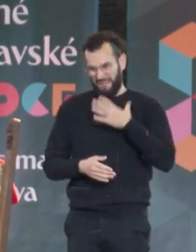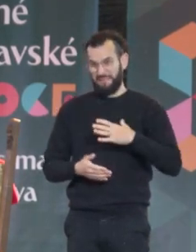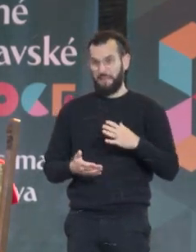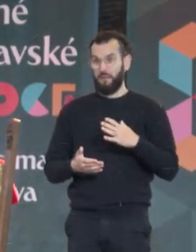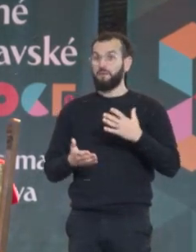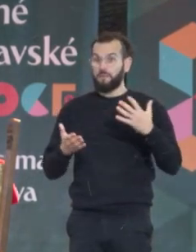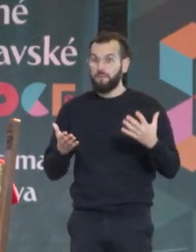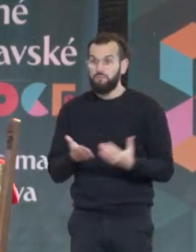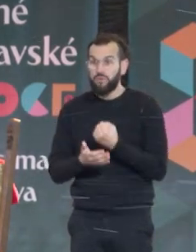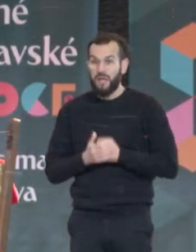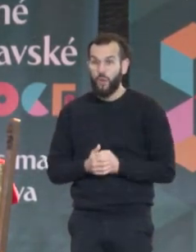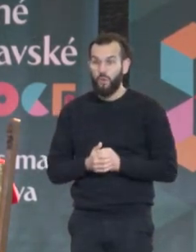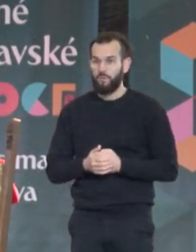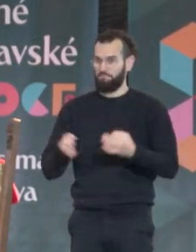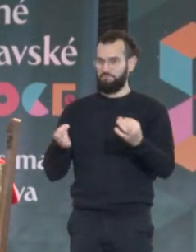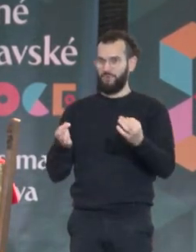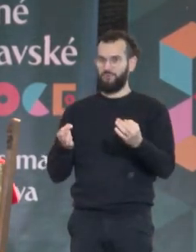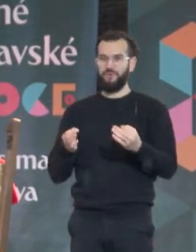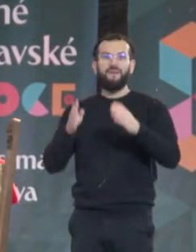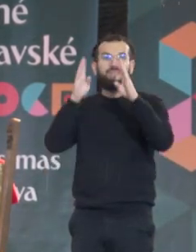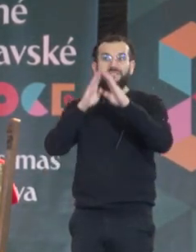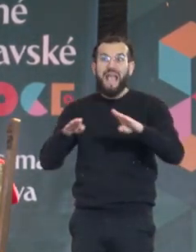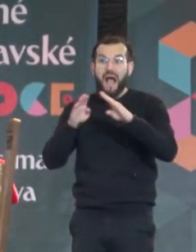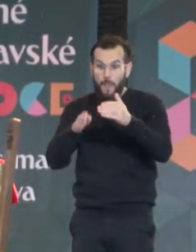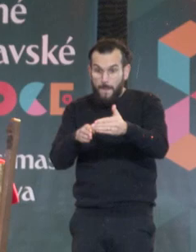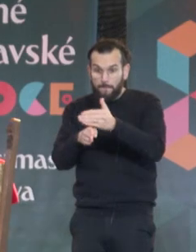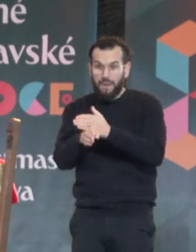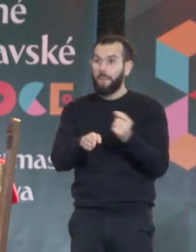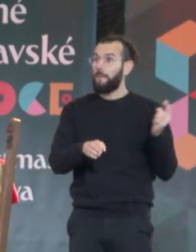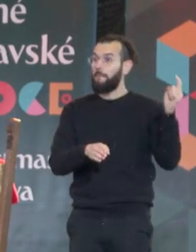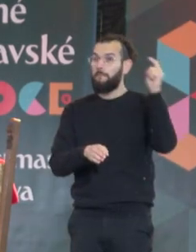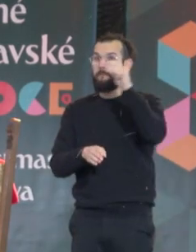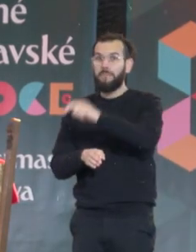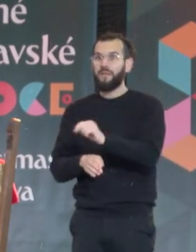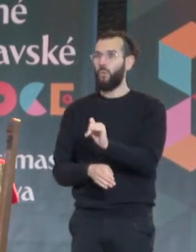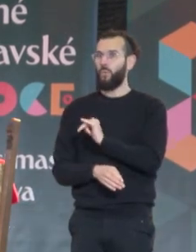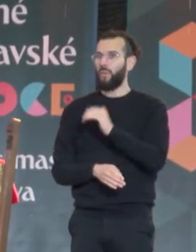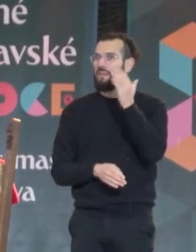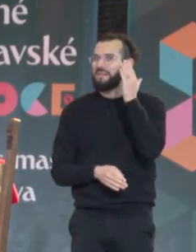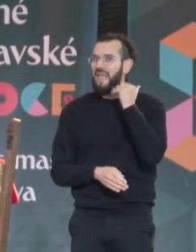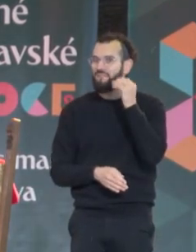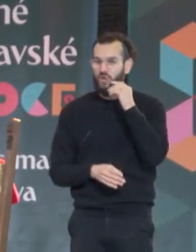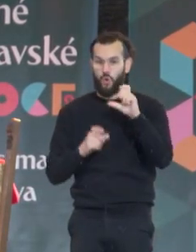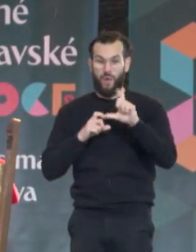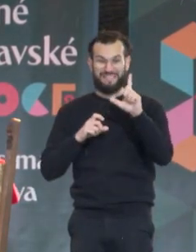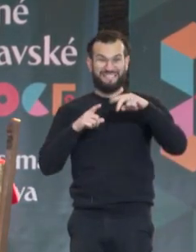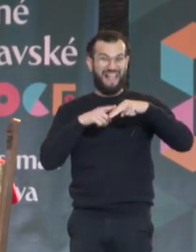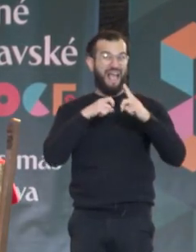aj splní, lebo sa pred Vianocami do ich domu nasťahuje tajúplná Slávka, aj so svojou